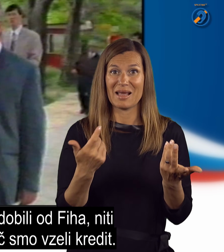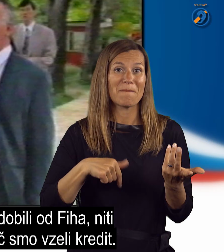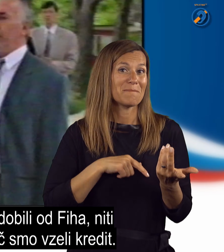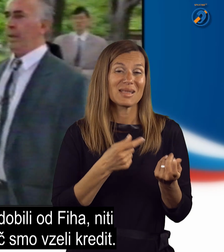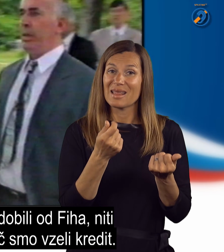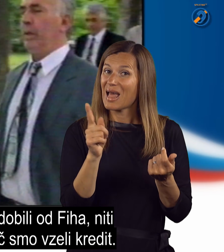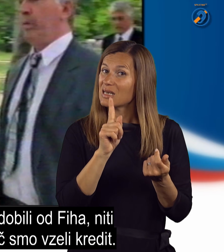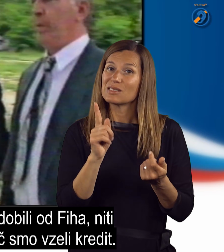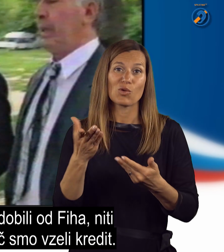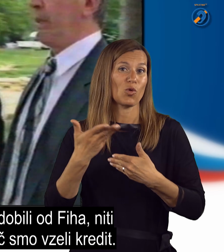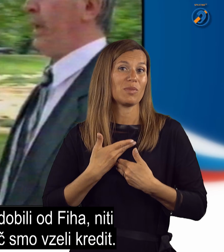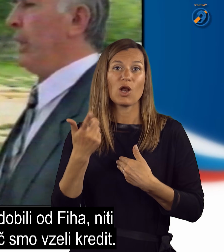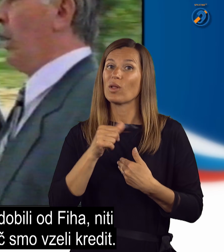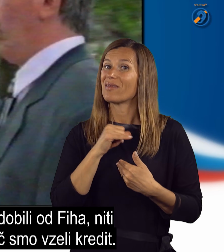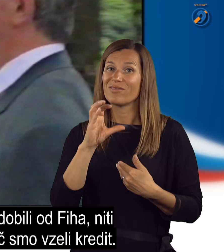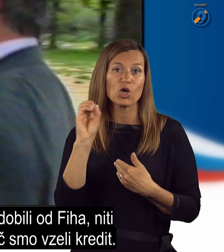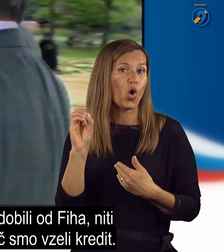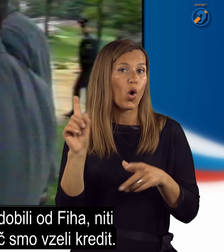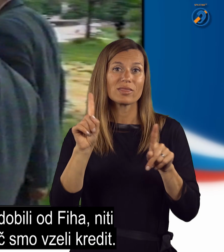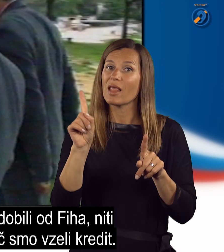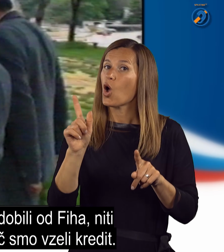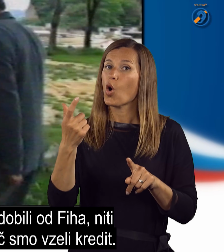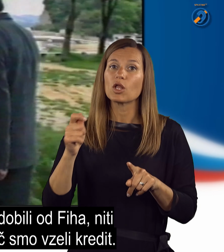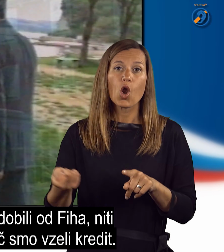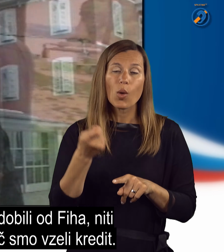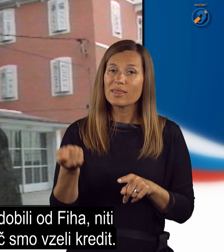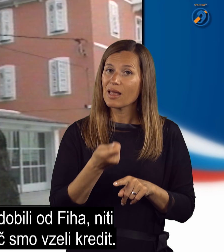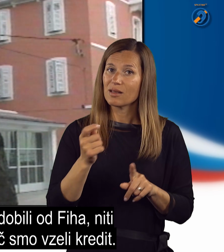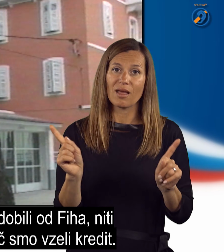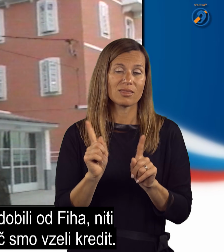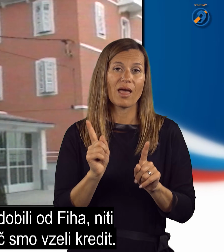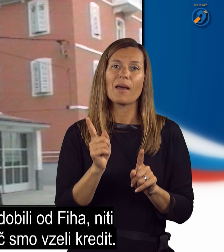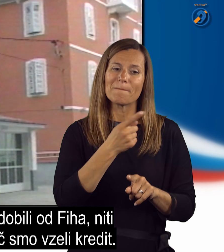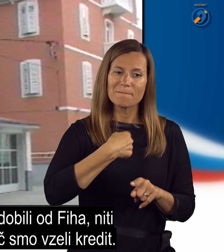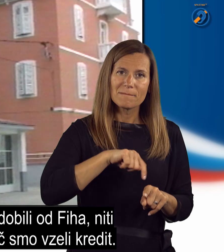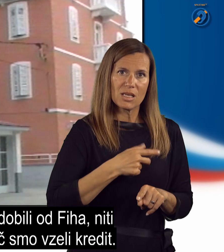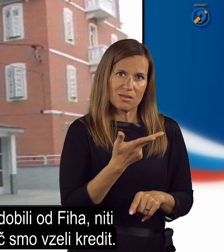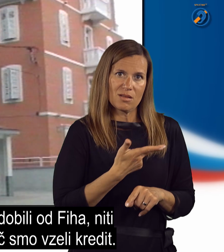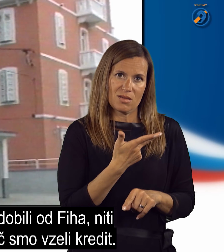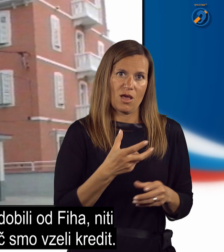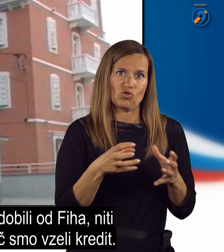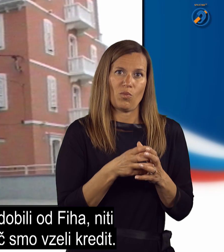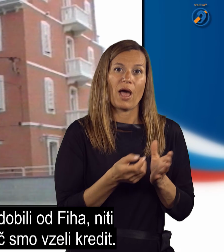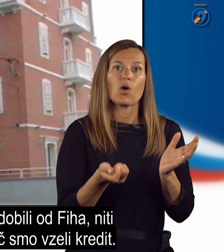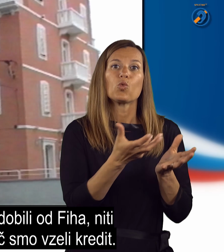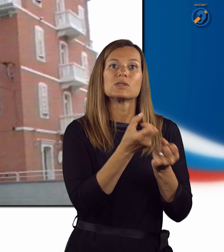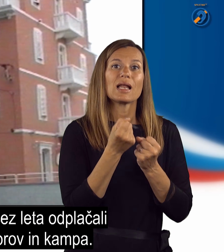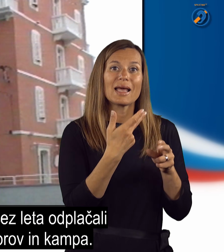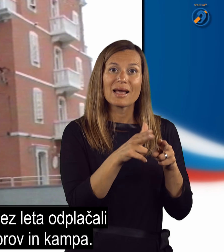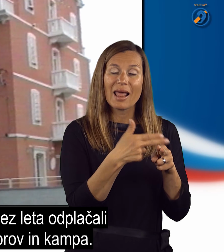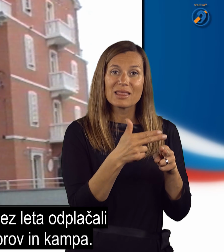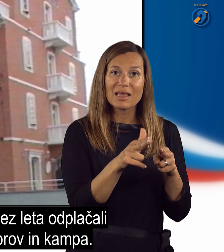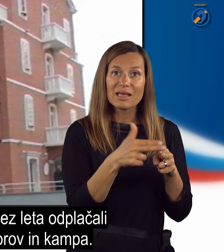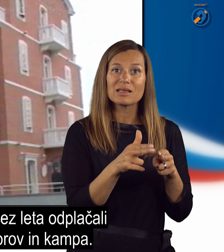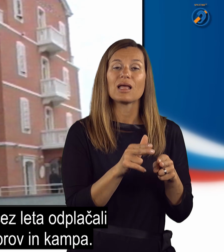Denar nismo pridobili od FIHA, niti od loterije. Marveč smo vzeli kredit in ta